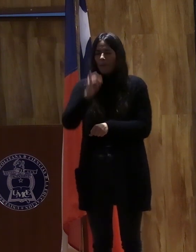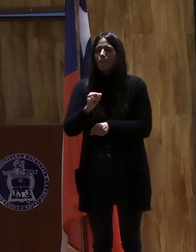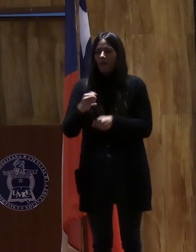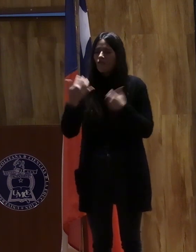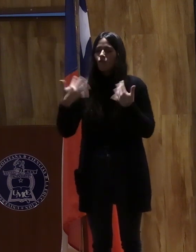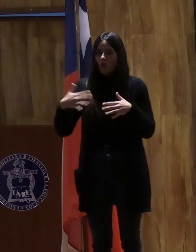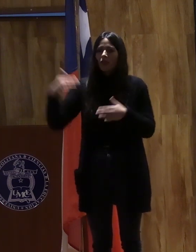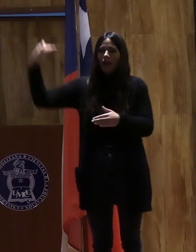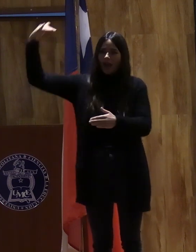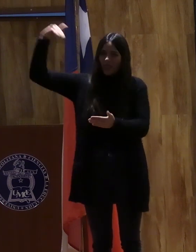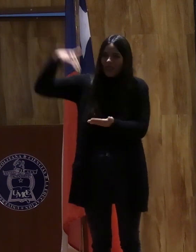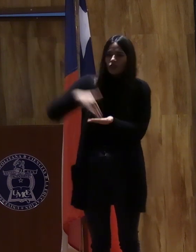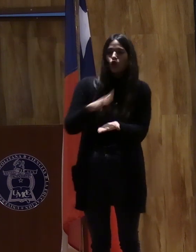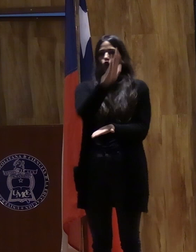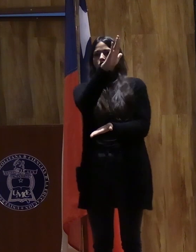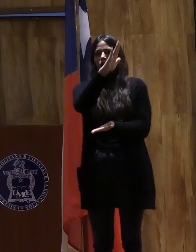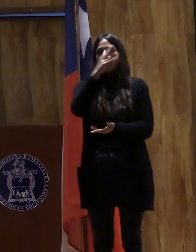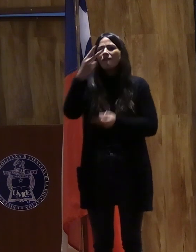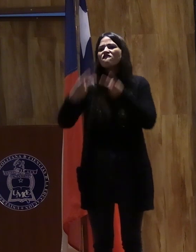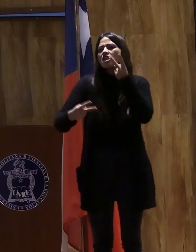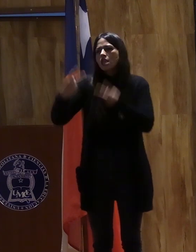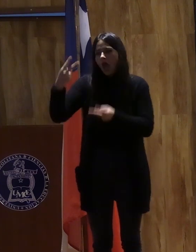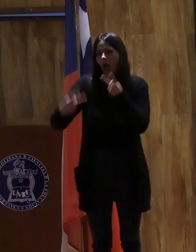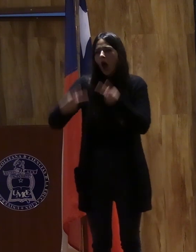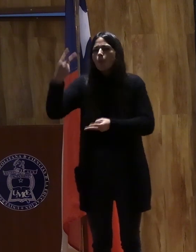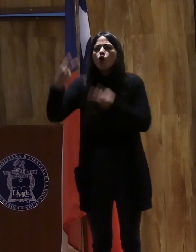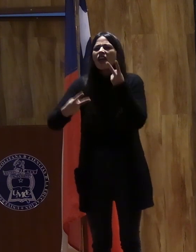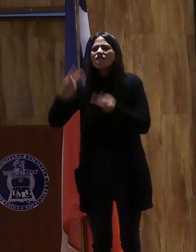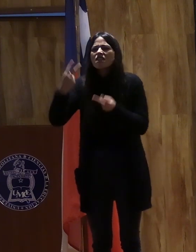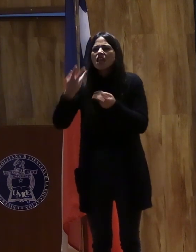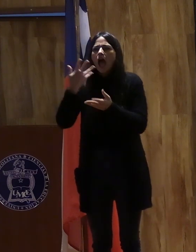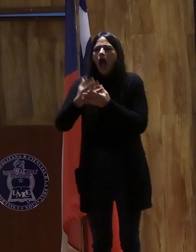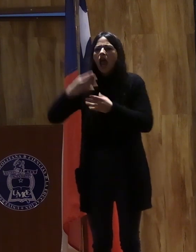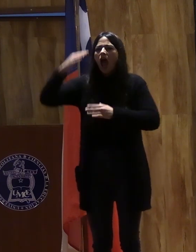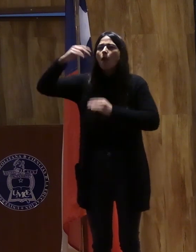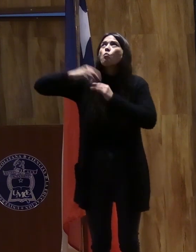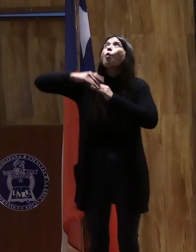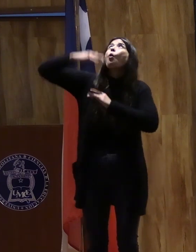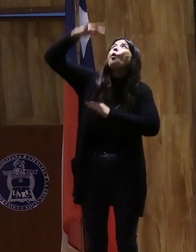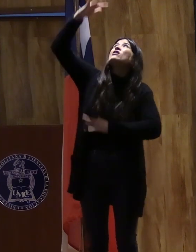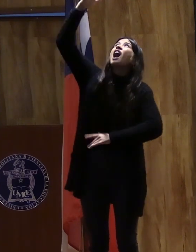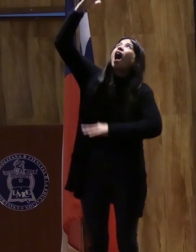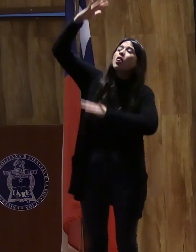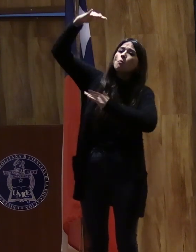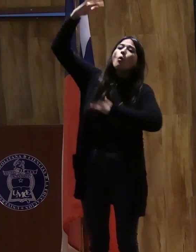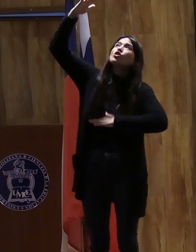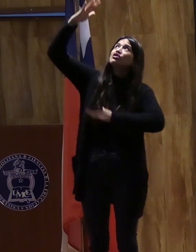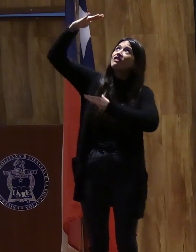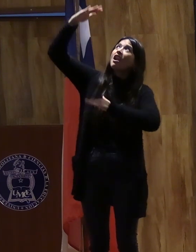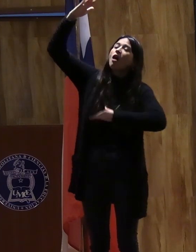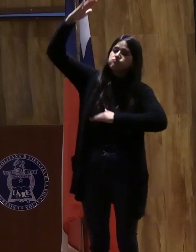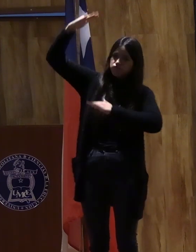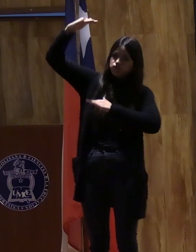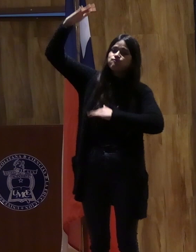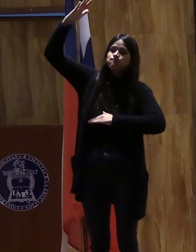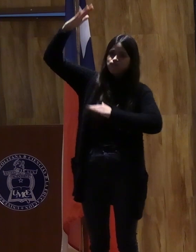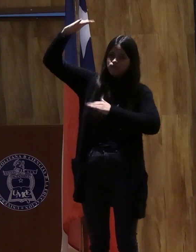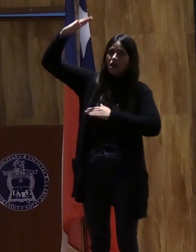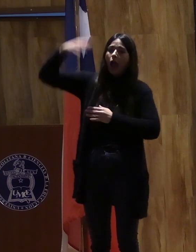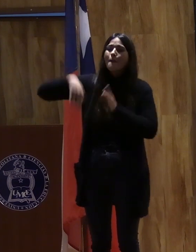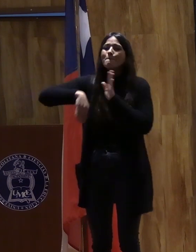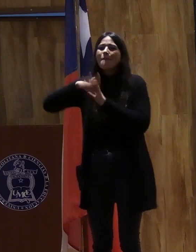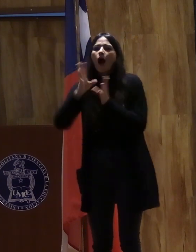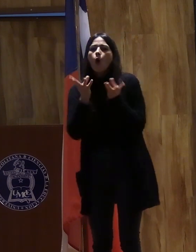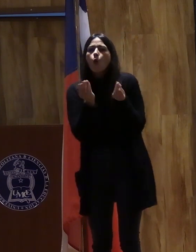fuerte que en Viña, ¿no? Porque en Viña tenemos un montón de atmósfera para arriba, casi siempre hay mucho más